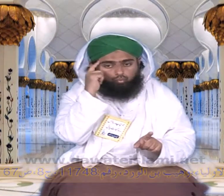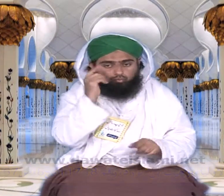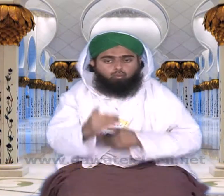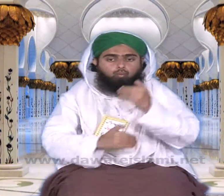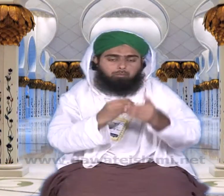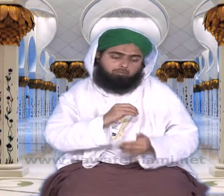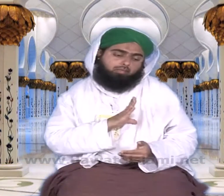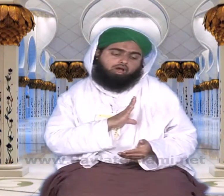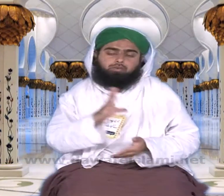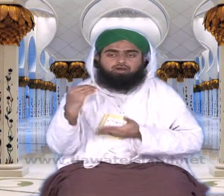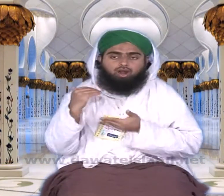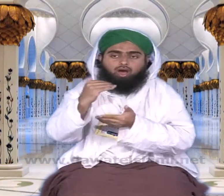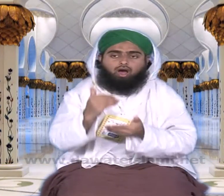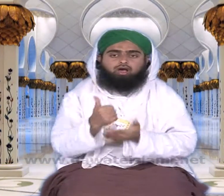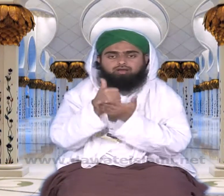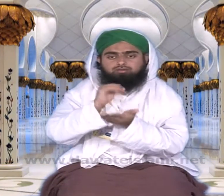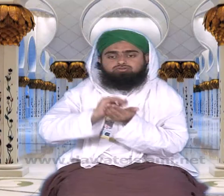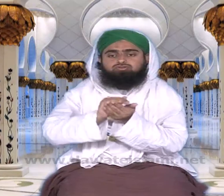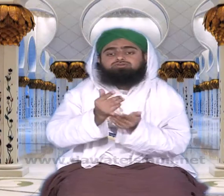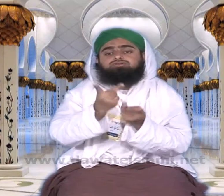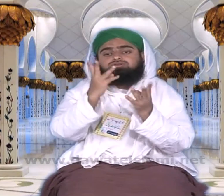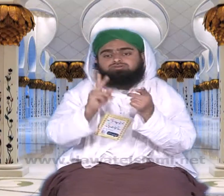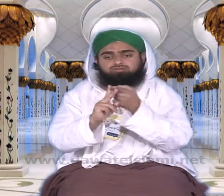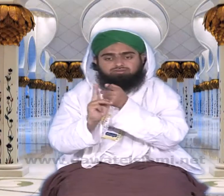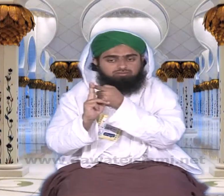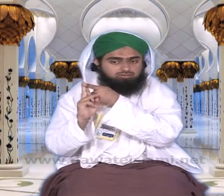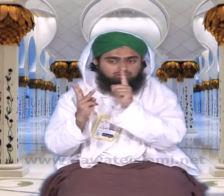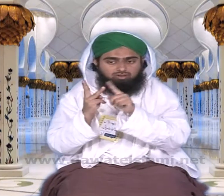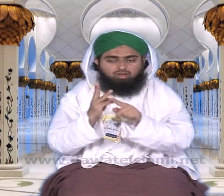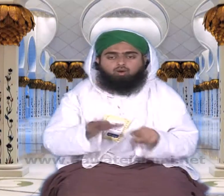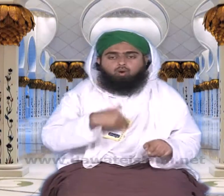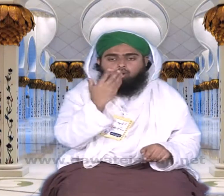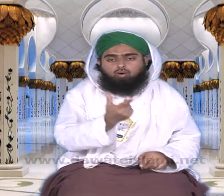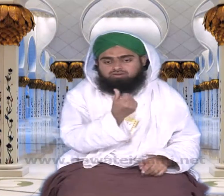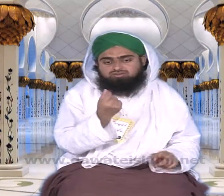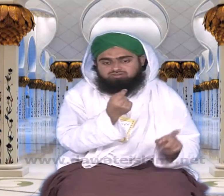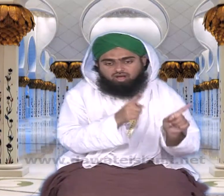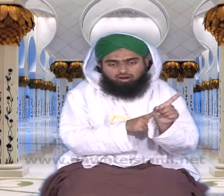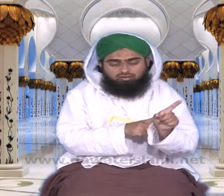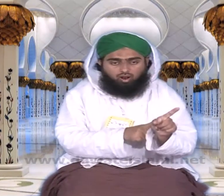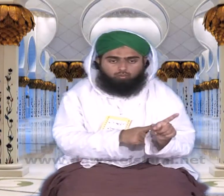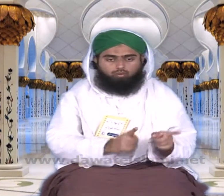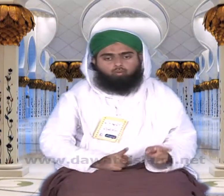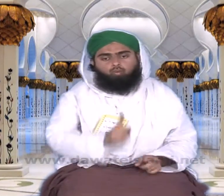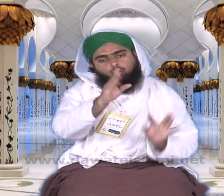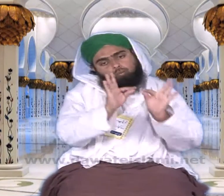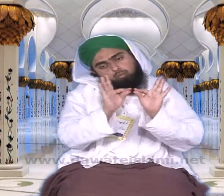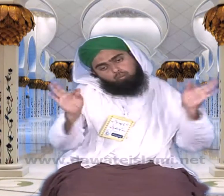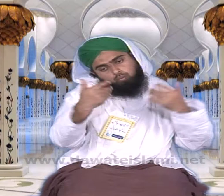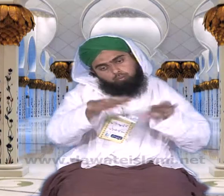اور اے ساٹھ برس والوں اب تو تمہارا کوئی عذر بھی نہیں جوانی بھی گزار چکی ہے ساری جو مطلب